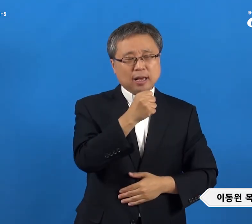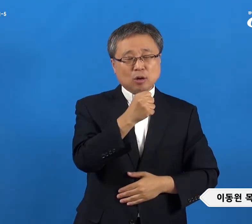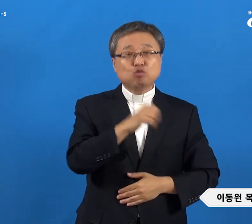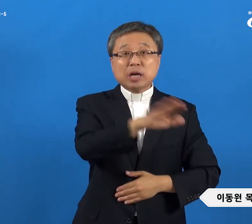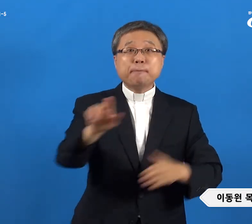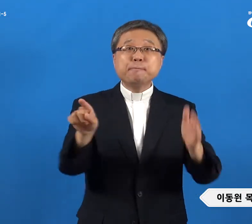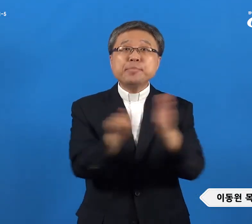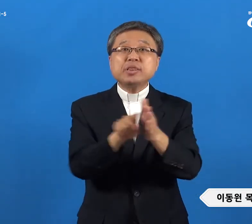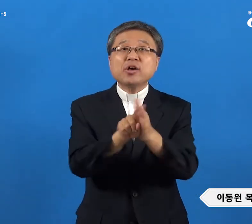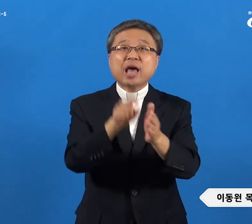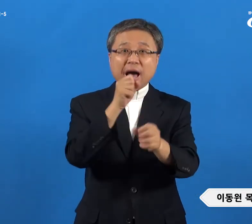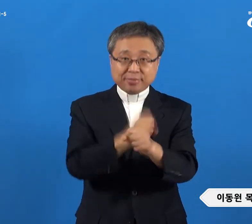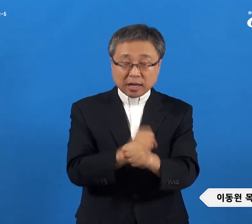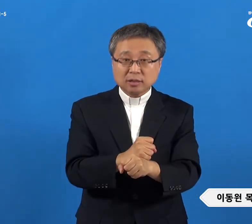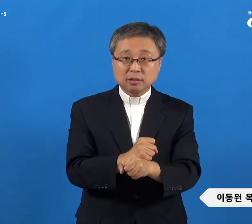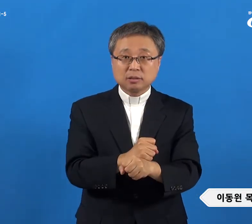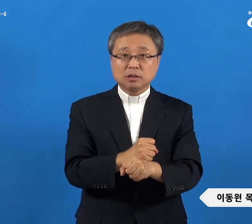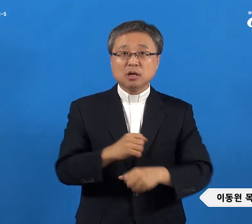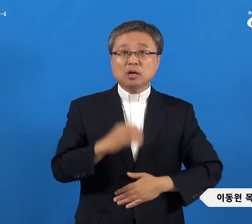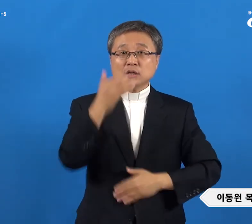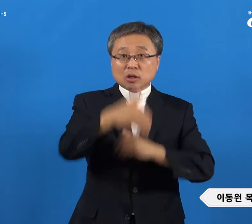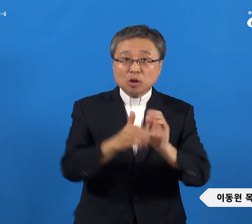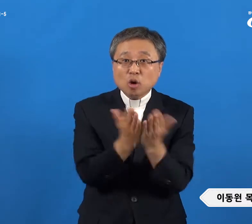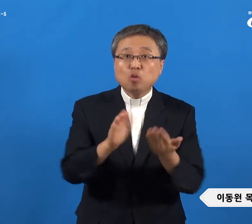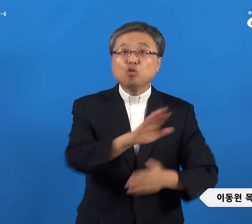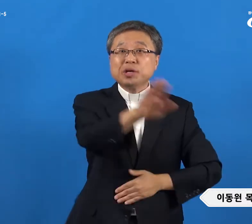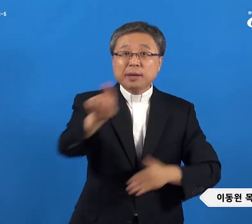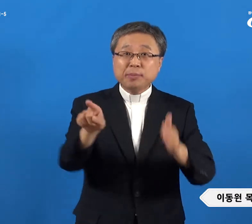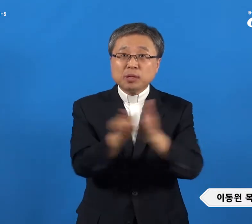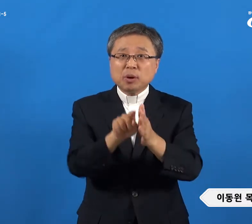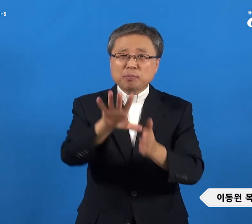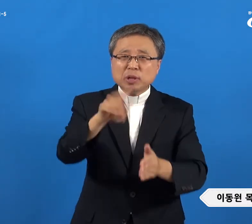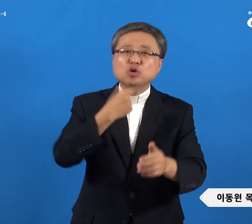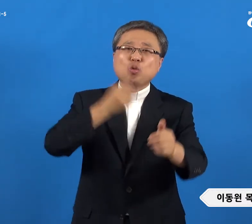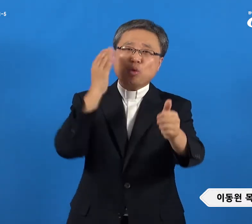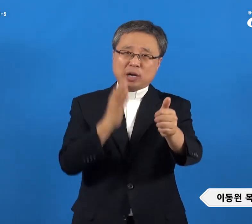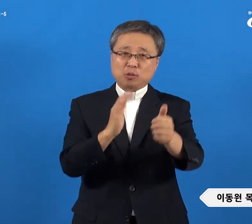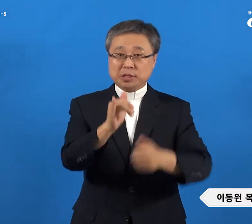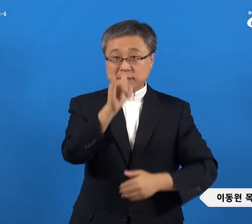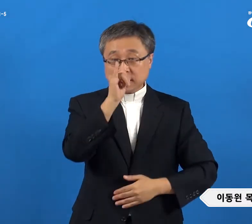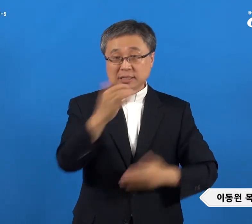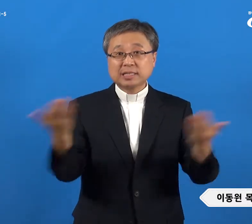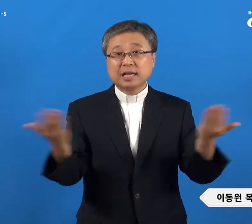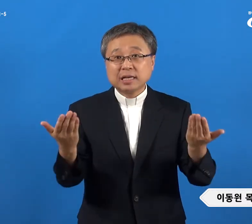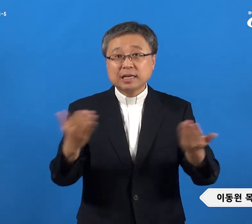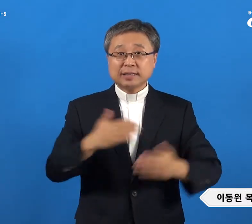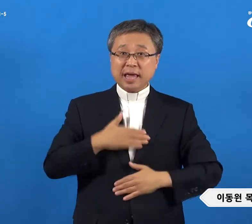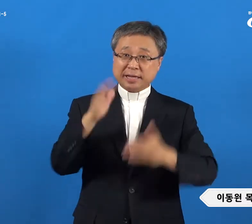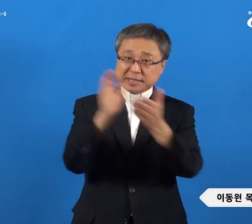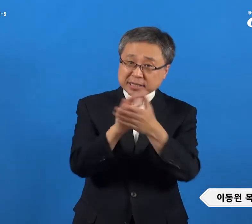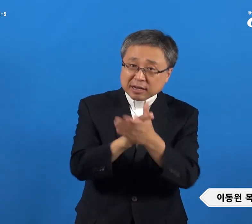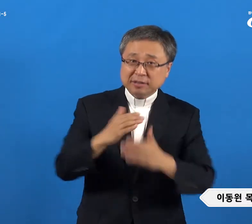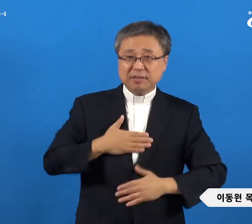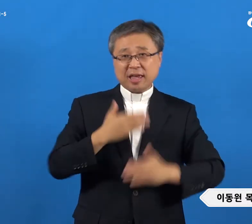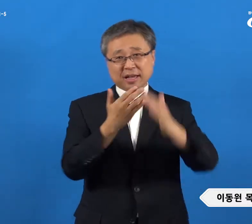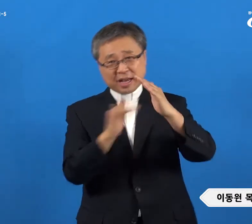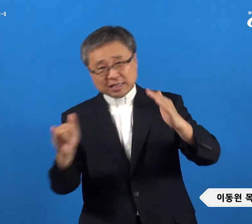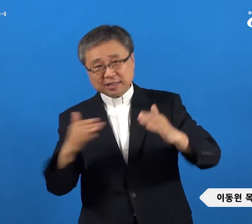것입니다. 성경은 우리의 믿음을 먼저 요구하고 있다는 사실입니다. 내 친구, 내 가족, 내 이웃,